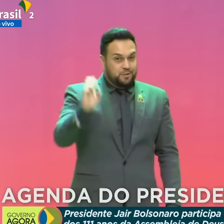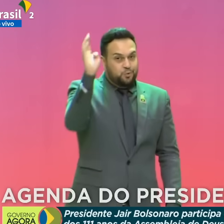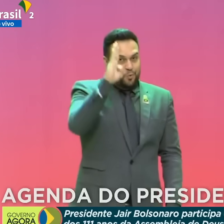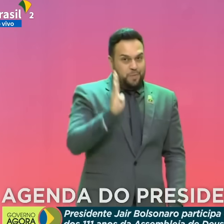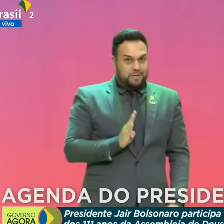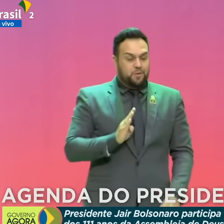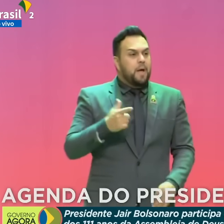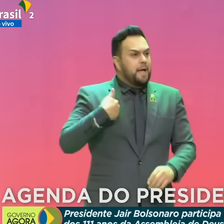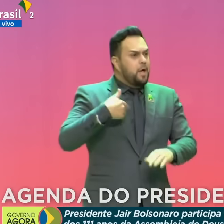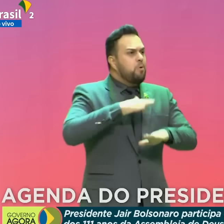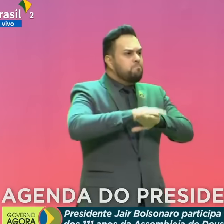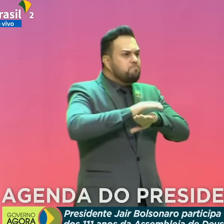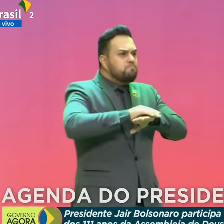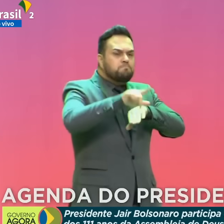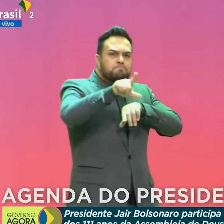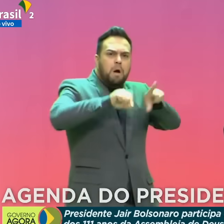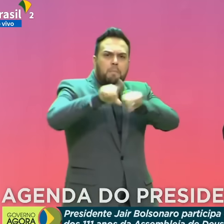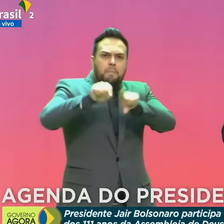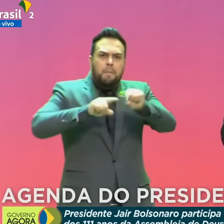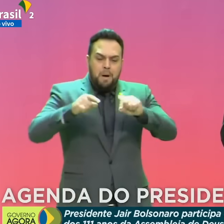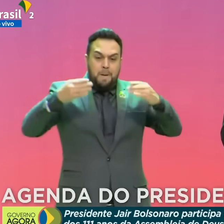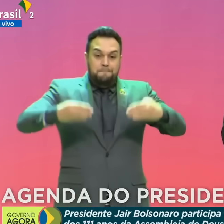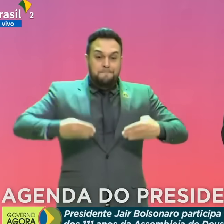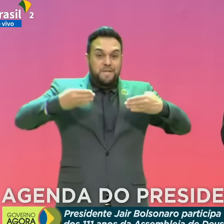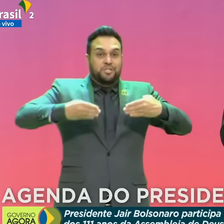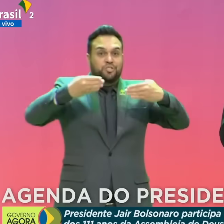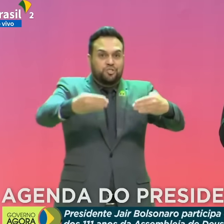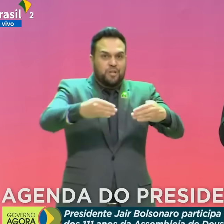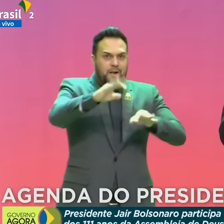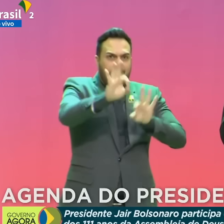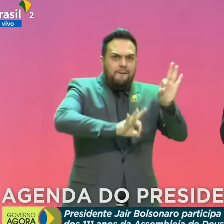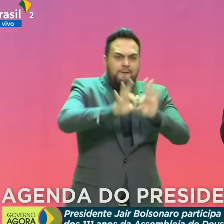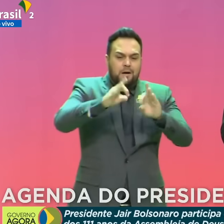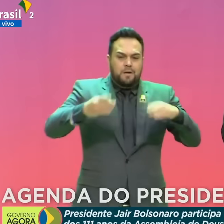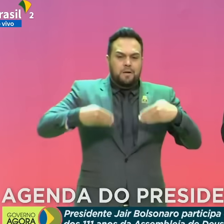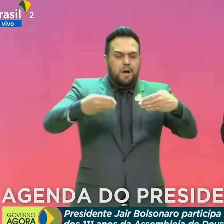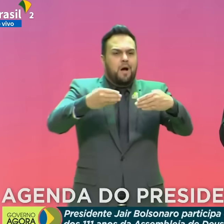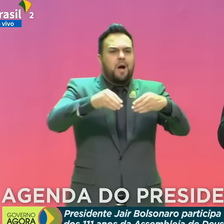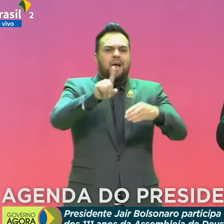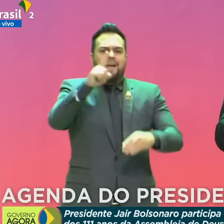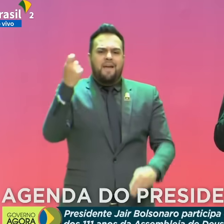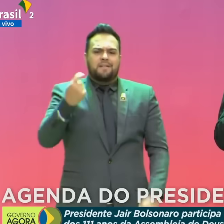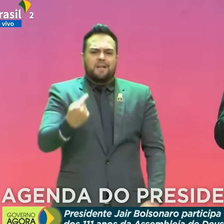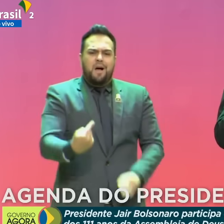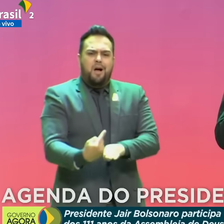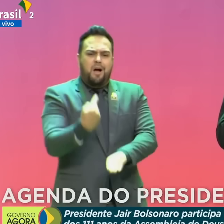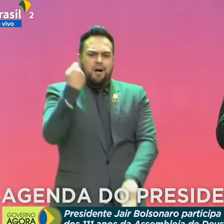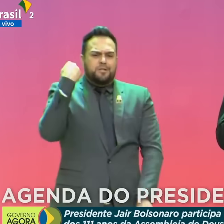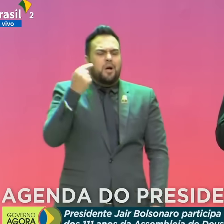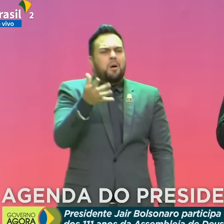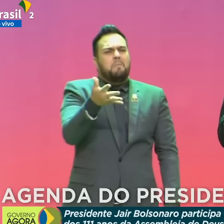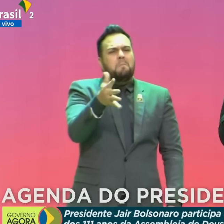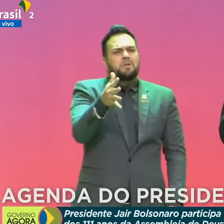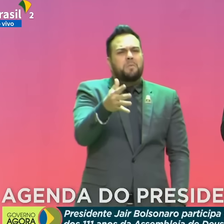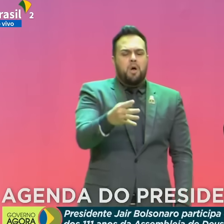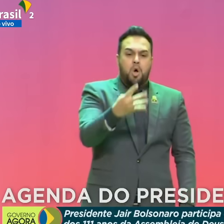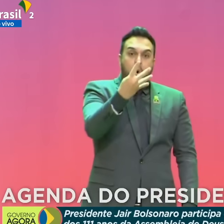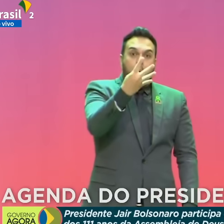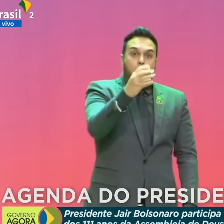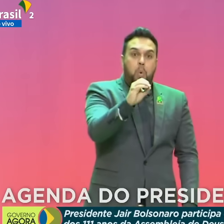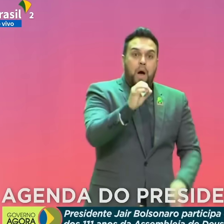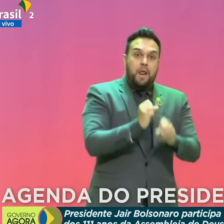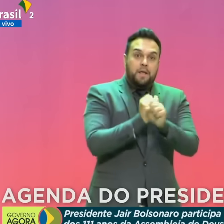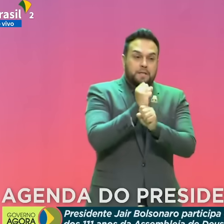Formamos um ministério nunca visto em todo, ao longo de pelo menos 40